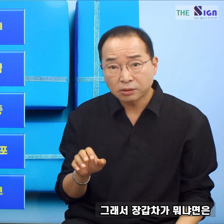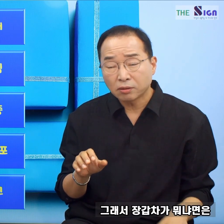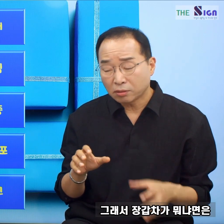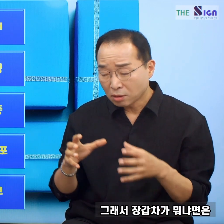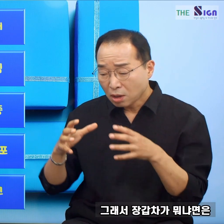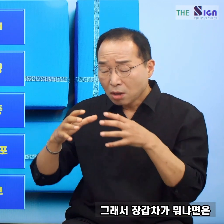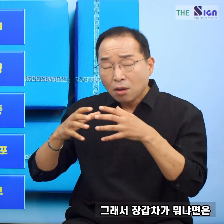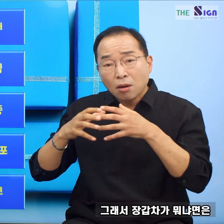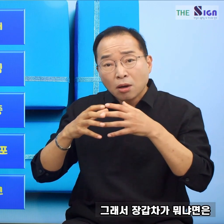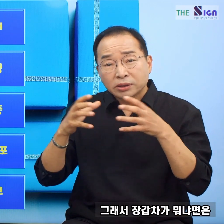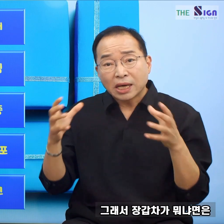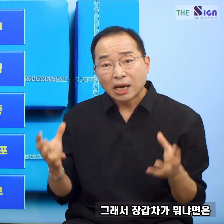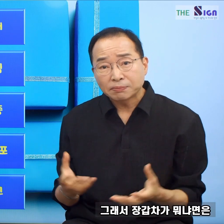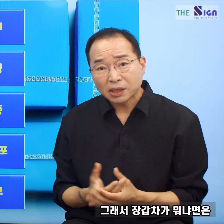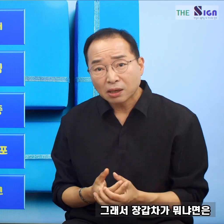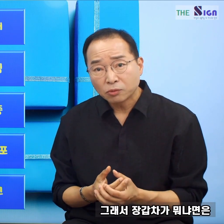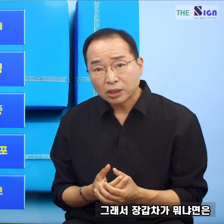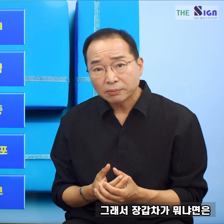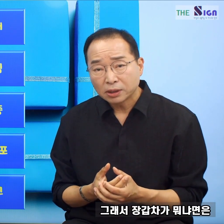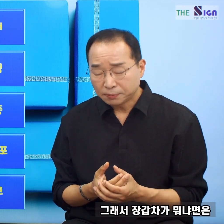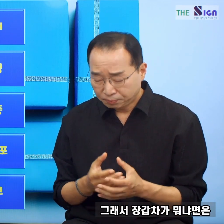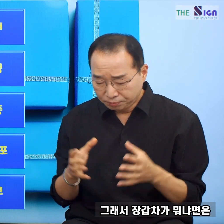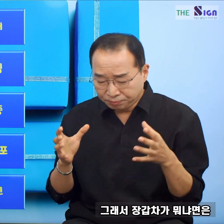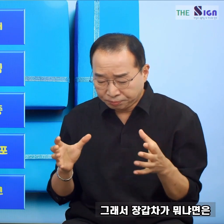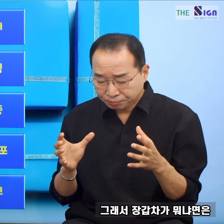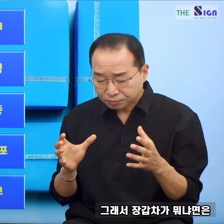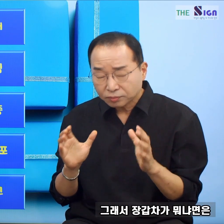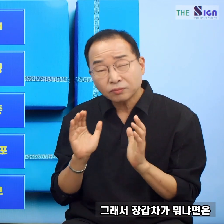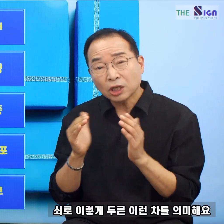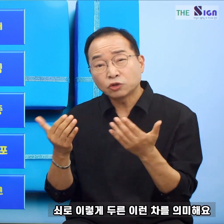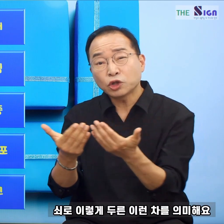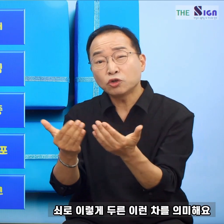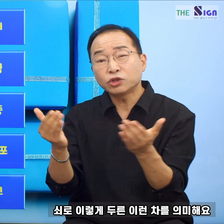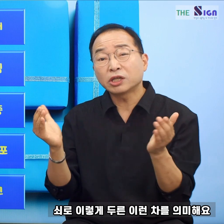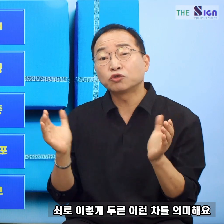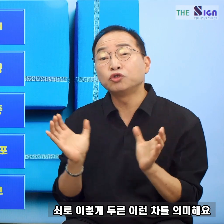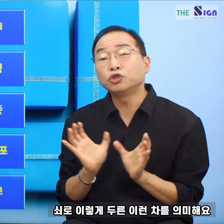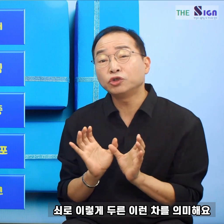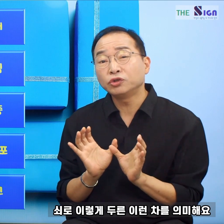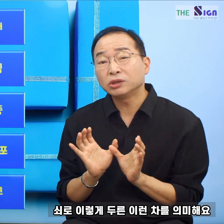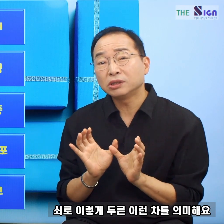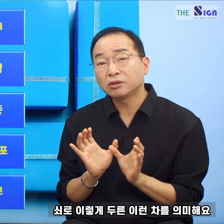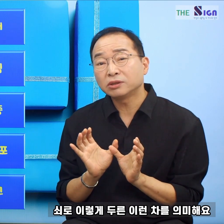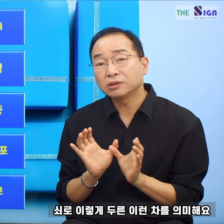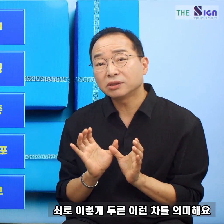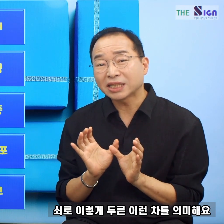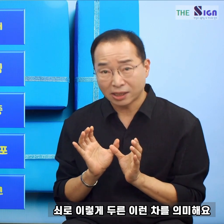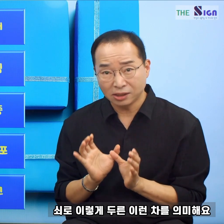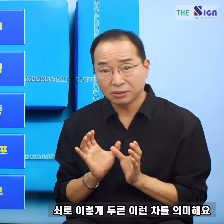그래서 장갑차가 뭐냐면은 쇠로 이렇게 둘른 이런 차를